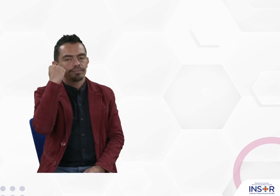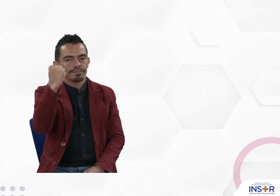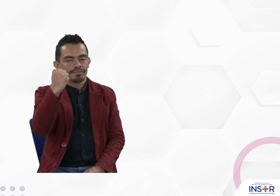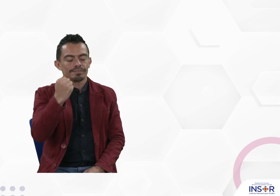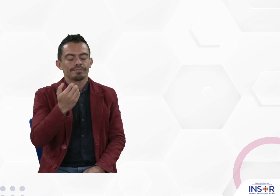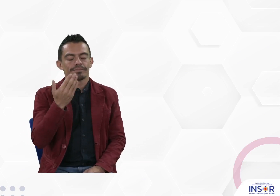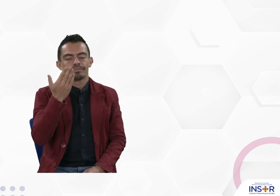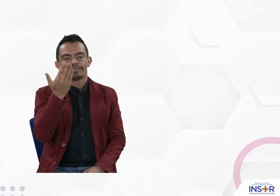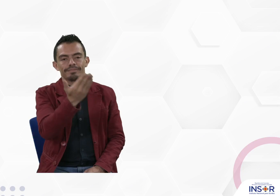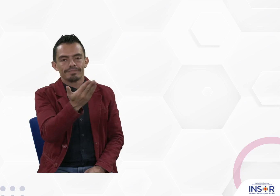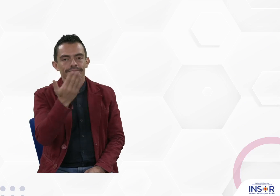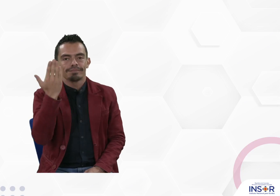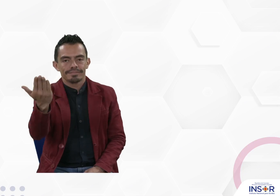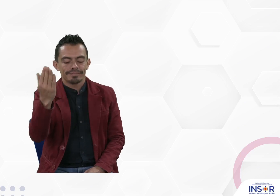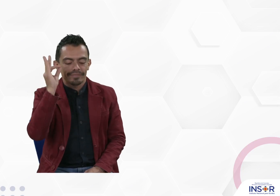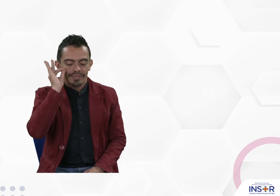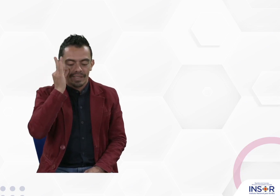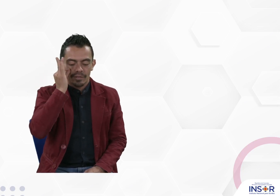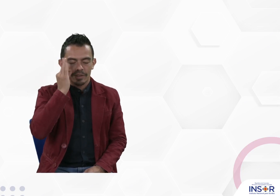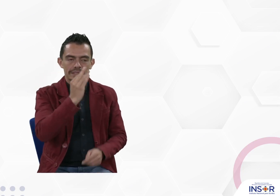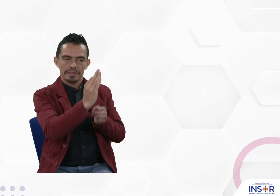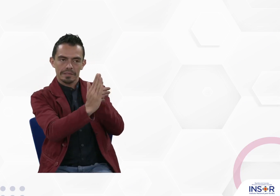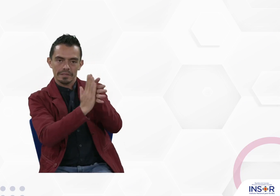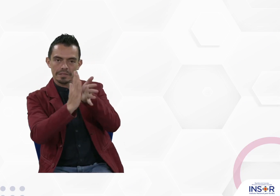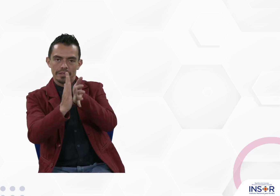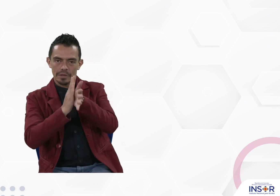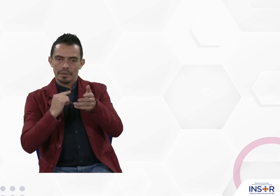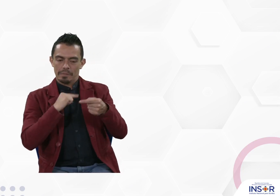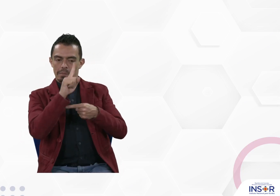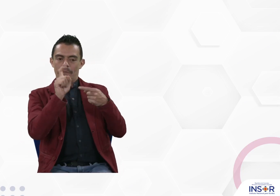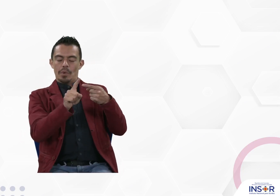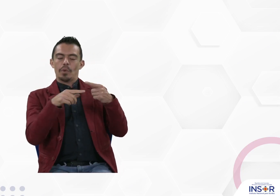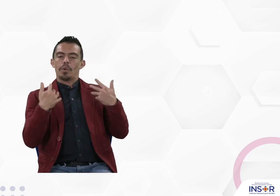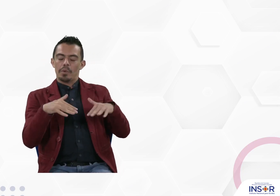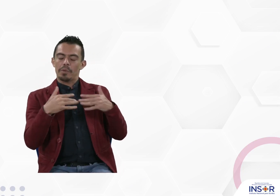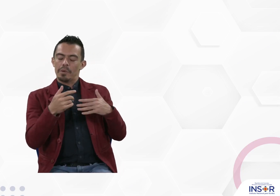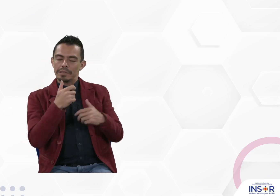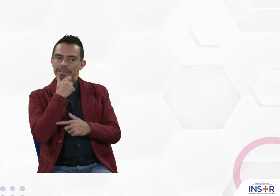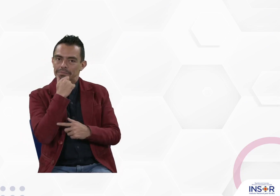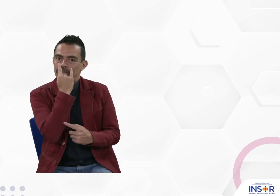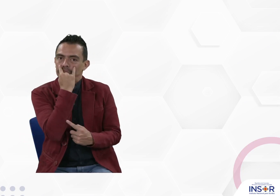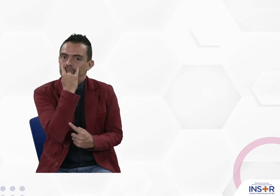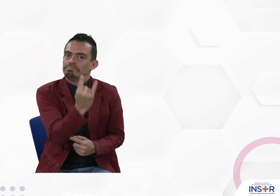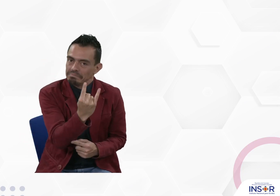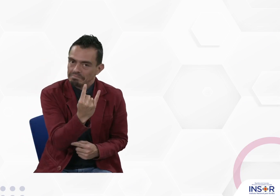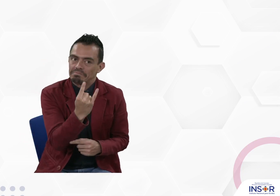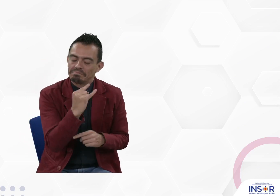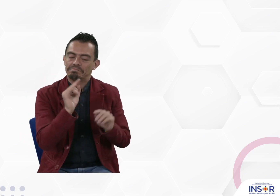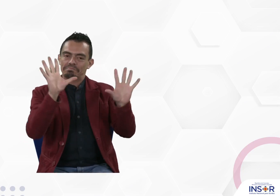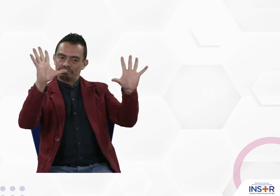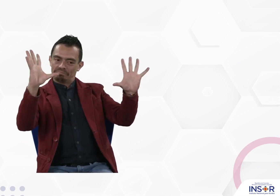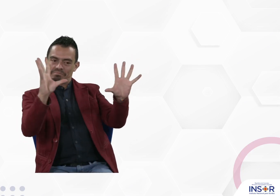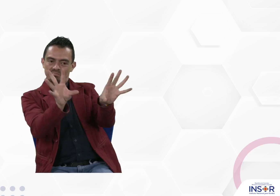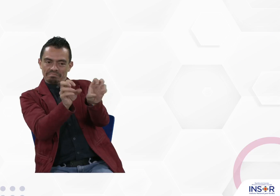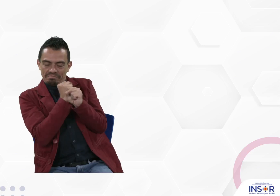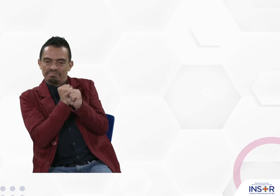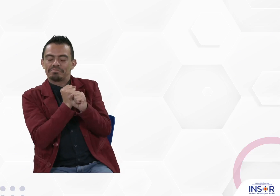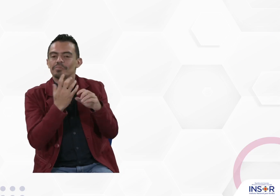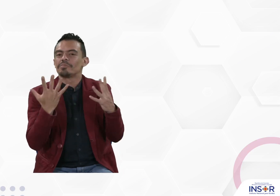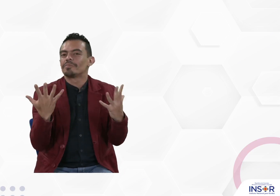Excelente, muchas gracias Anderson y Edwin por la respuesta a esta pregunta, muy, muy